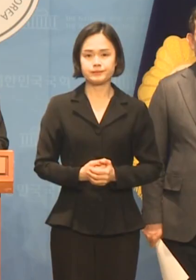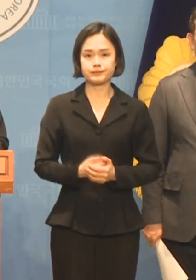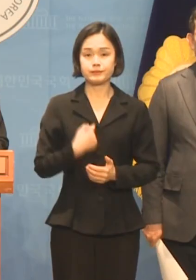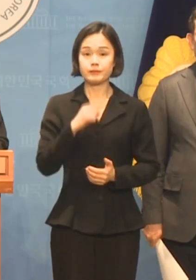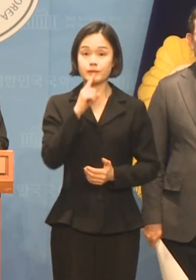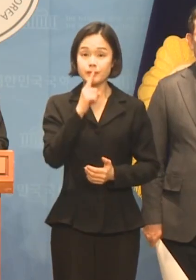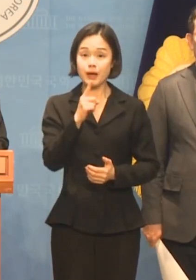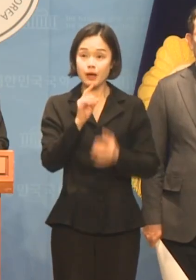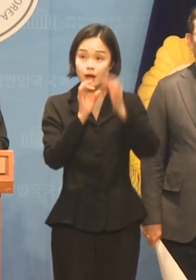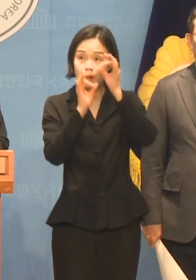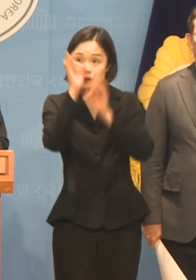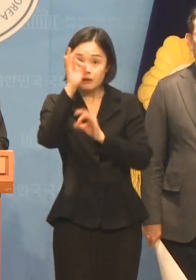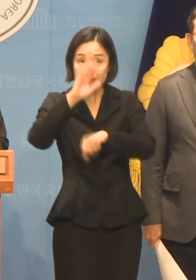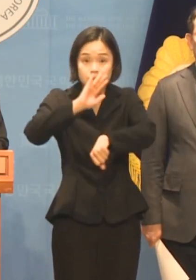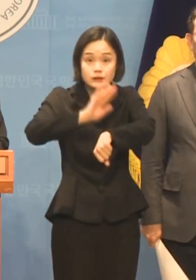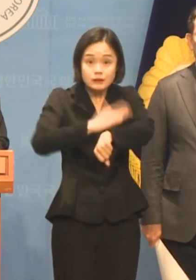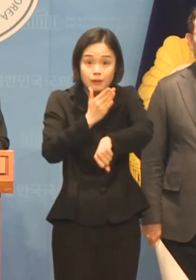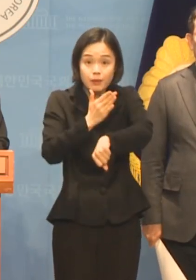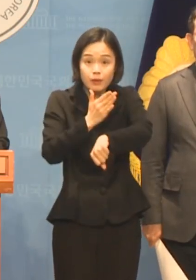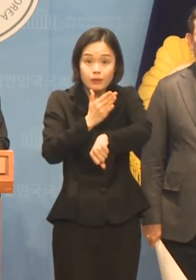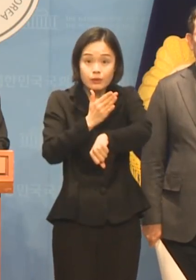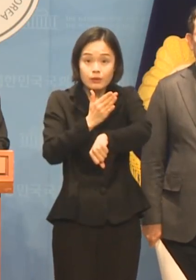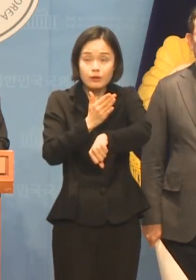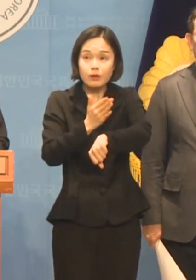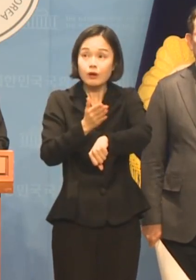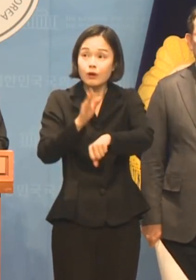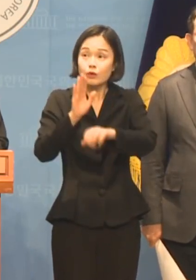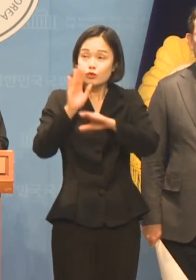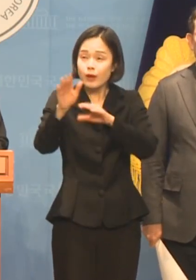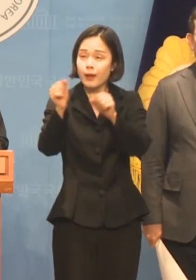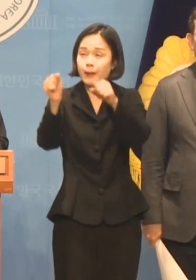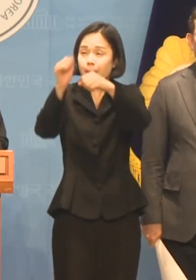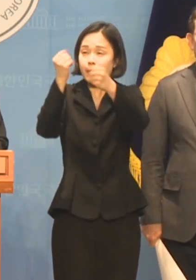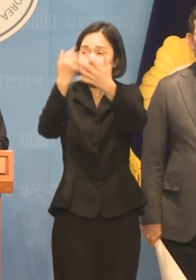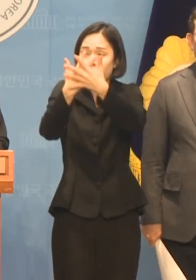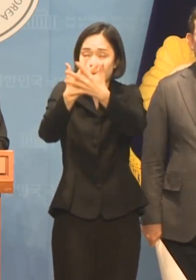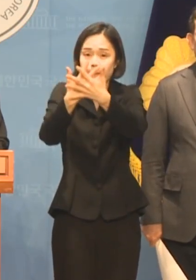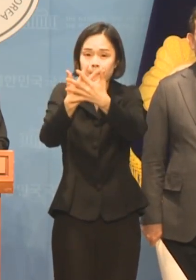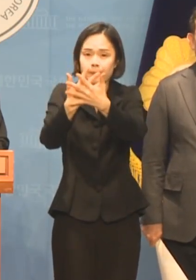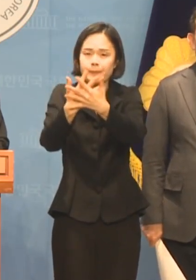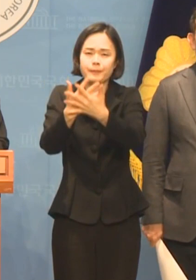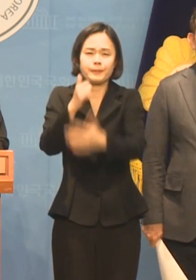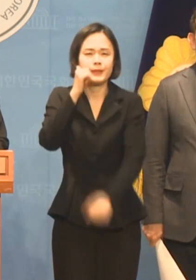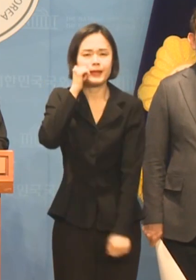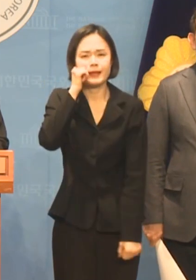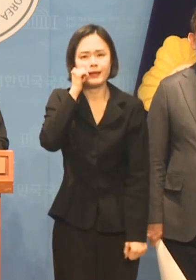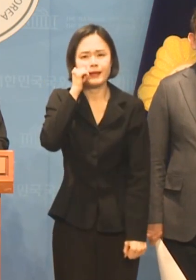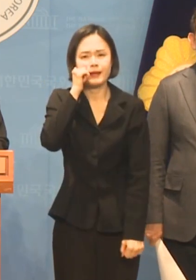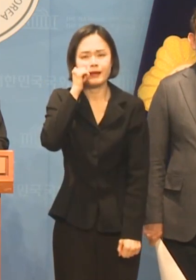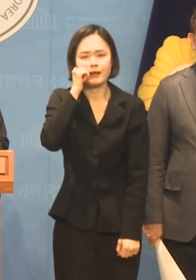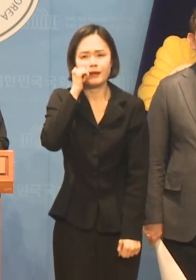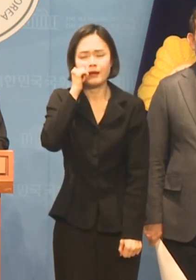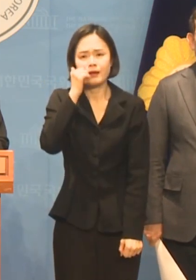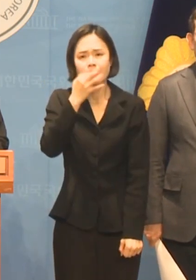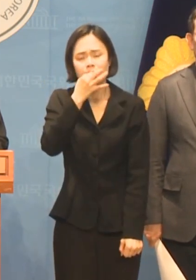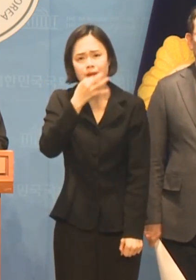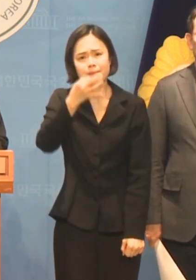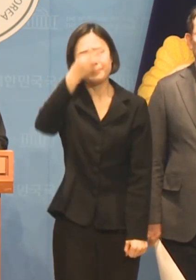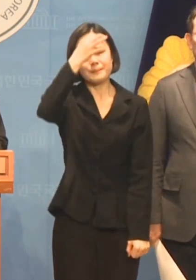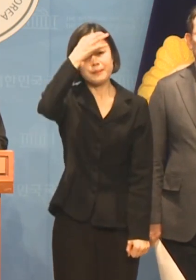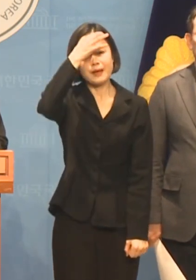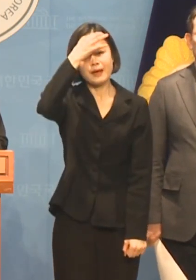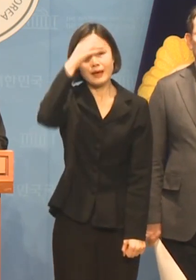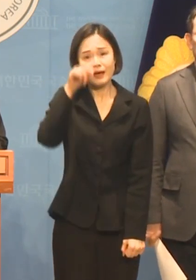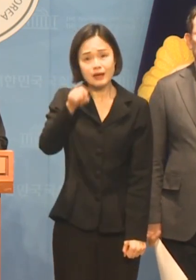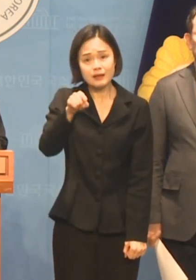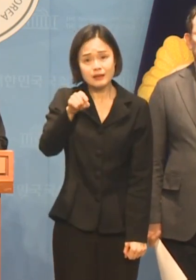허공에 사라지는 것이 아니라 비수는 비수대로 돌아오고 폭력은 폭력으로 돌아온다는